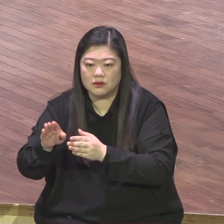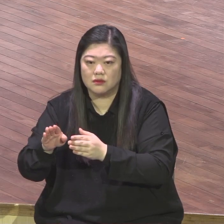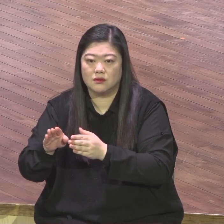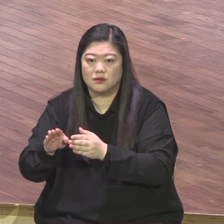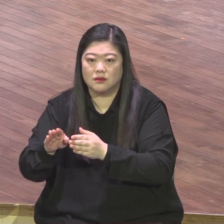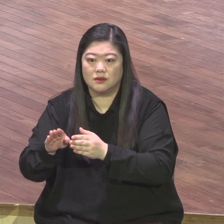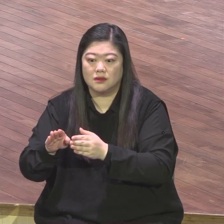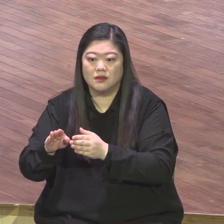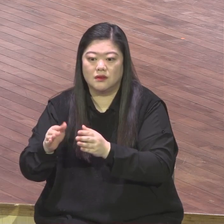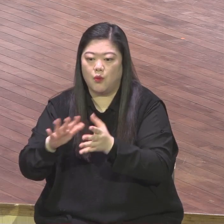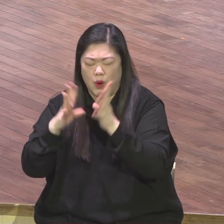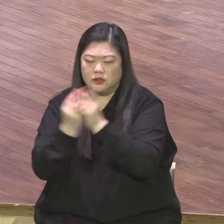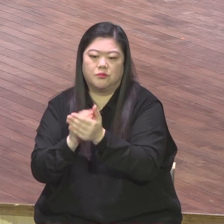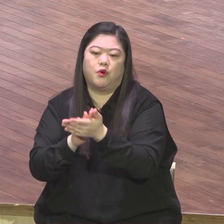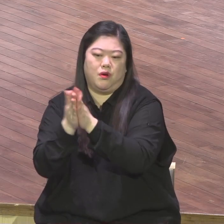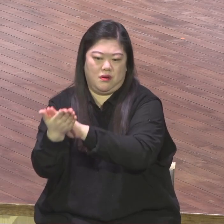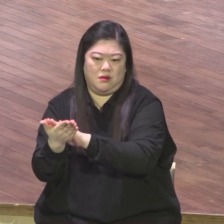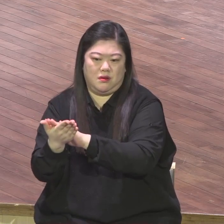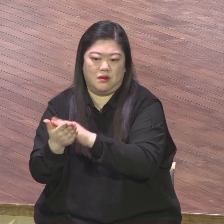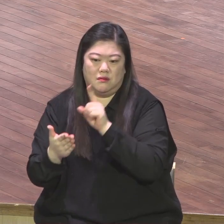하나님을 모독하는 존재였어요.